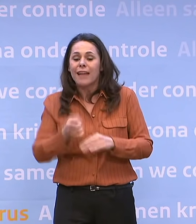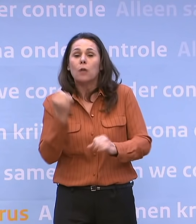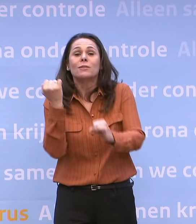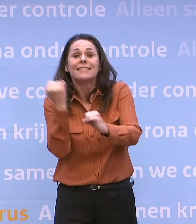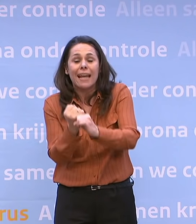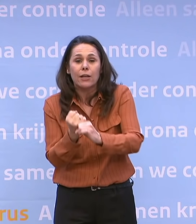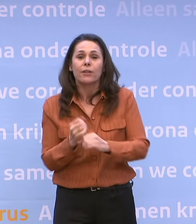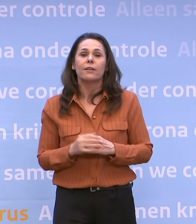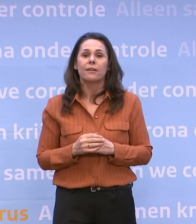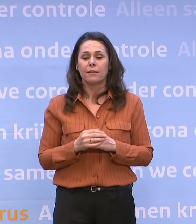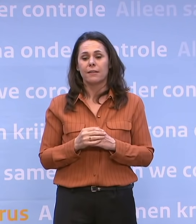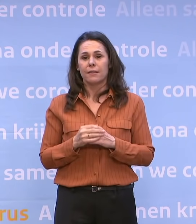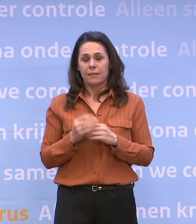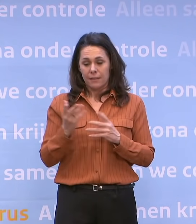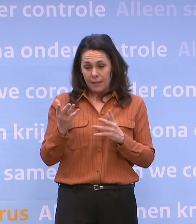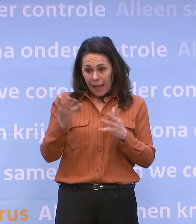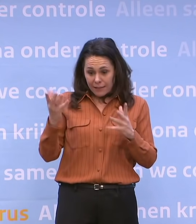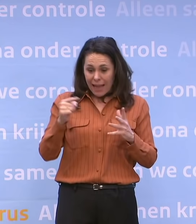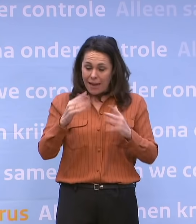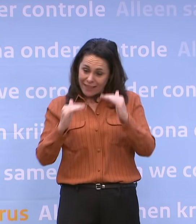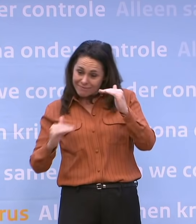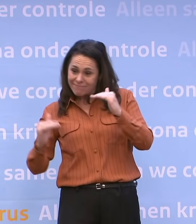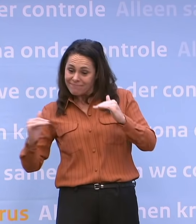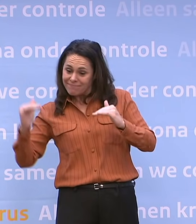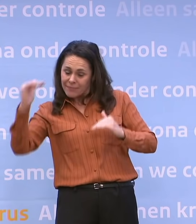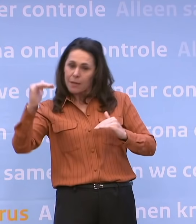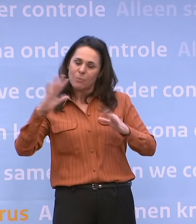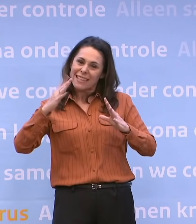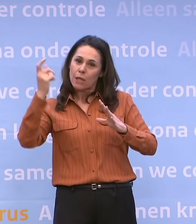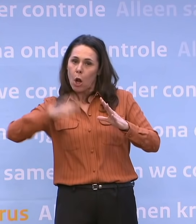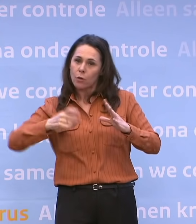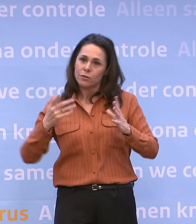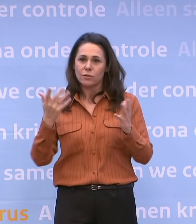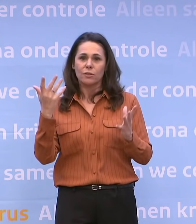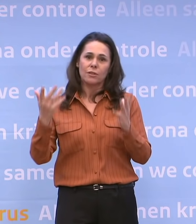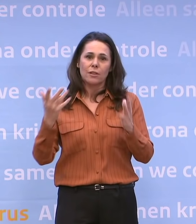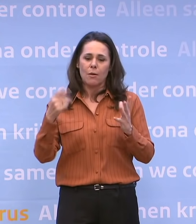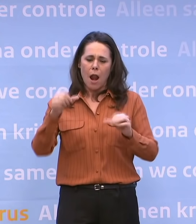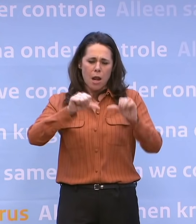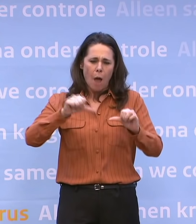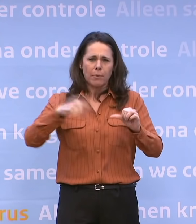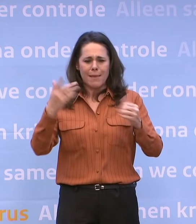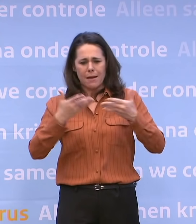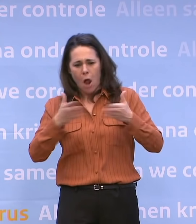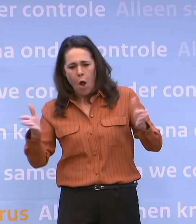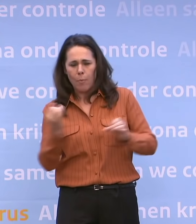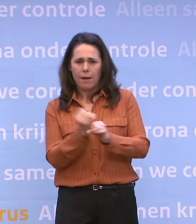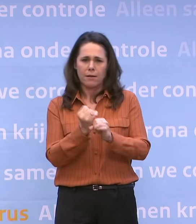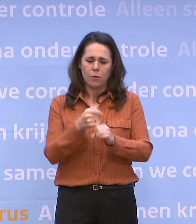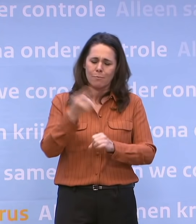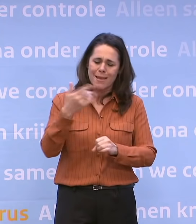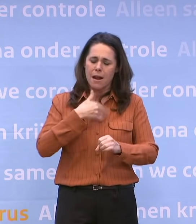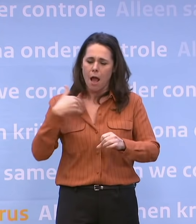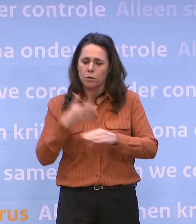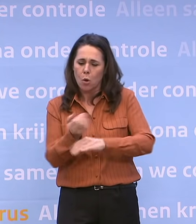En met een maximering van de capaciteit daar weer van moet het zelfs lukken met langer die labs openlaten, nog langer doorwerken, et cetera. Moet het